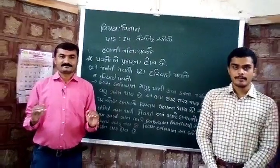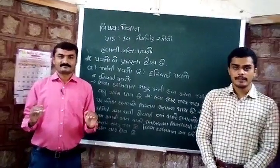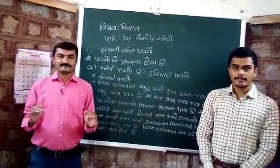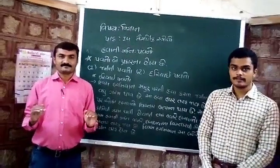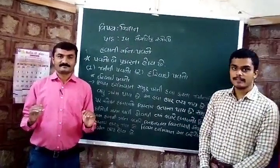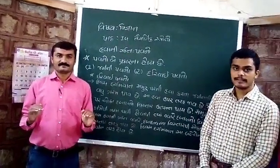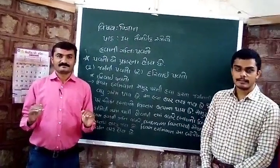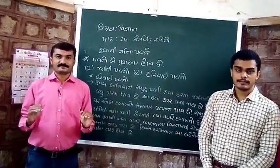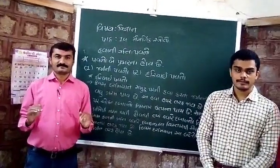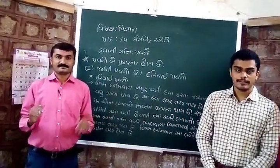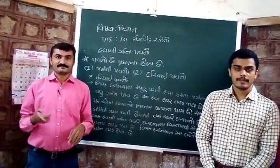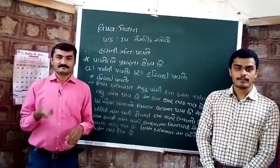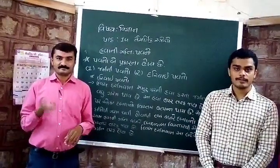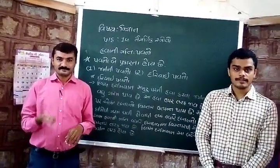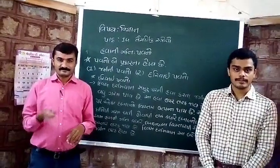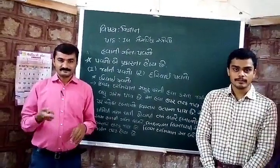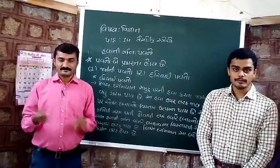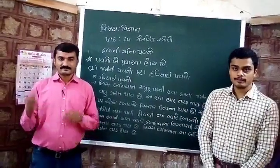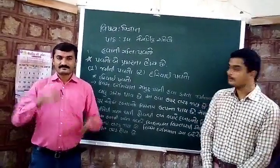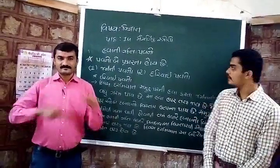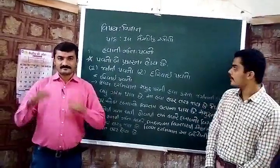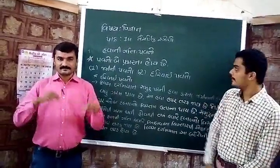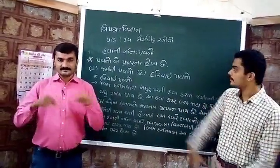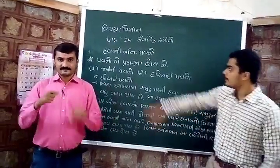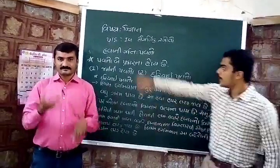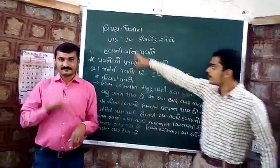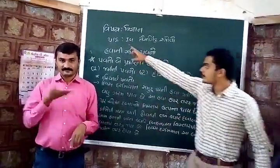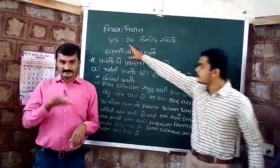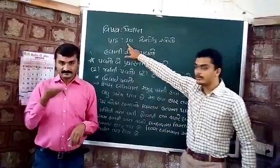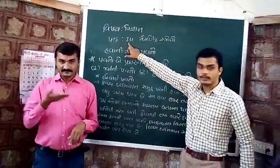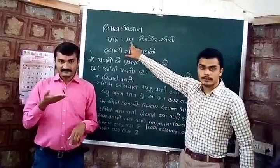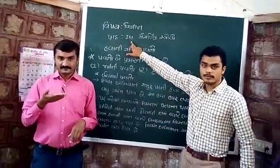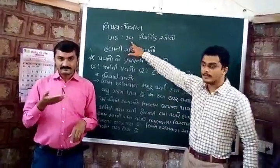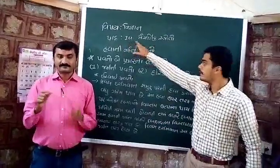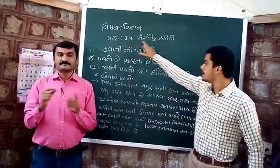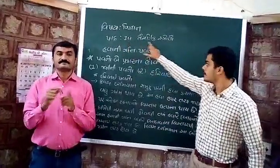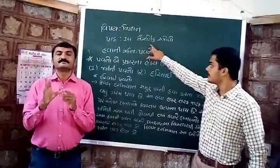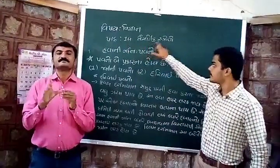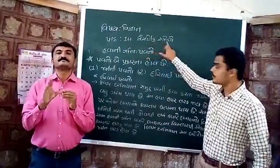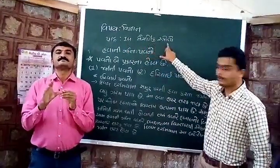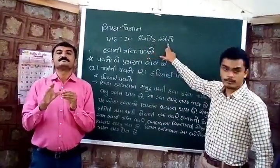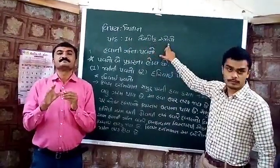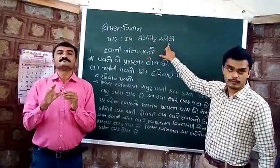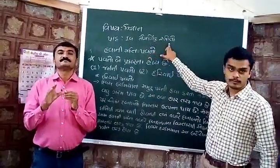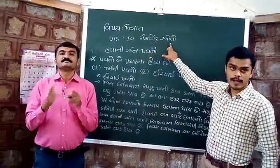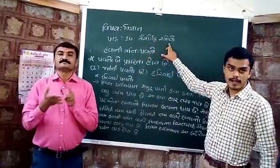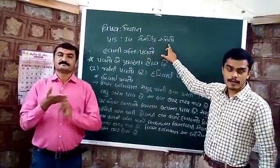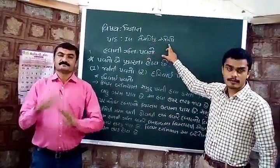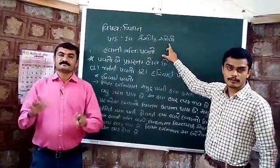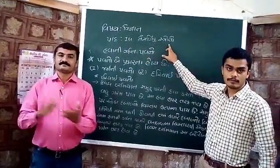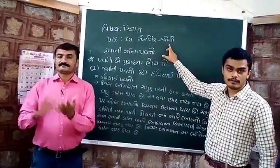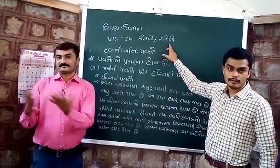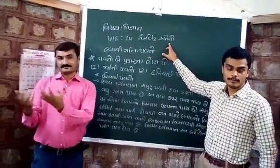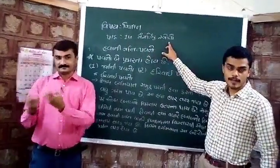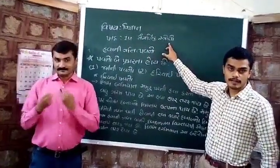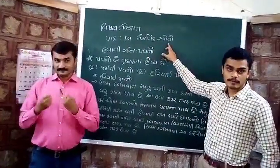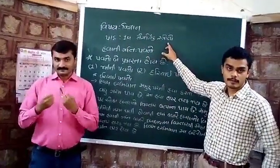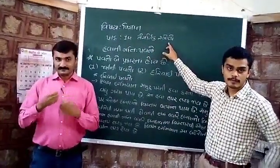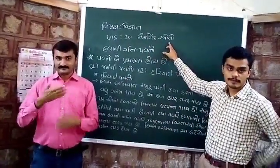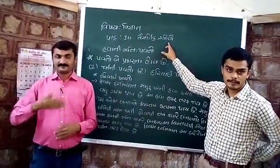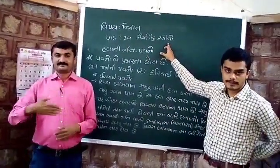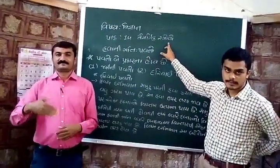આજે આપણે વિજ્ઞાન ટેકનોલોજી વિજ્ઞાનનો અભ્યાસ કરીશું, જેમાં પાઠ 14 નૈસર્ગિક સ્ત્રોતોમાં આગળનો